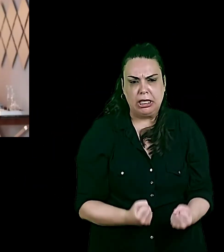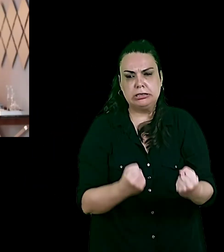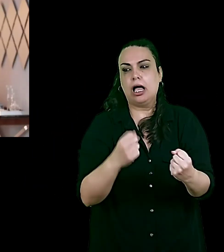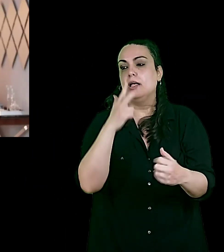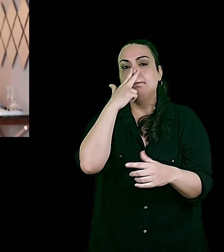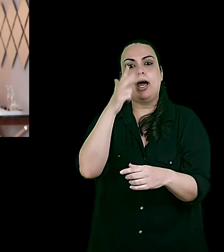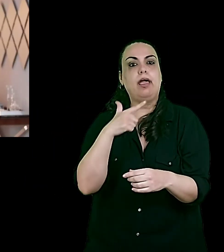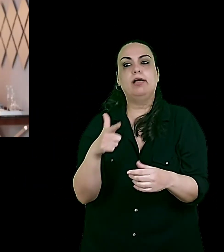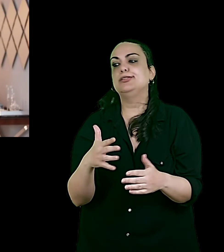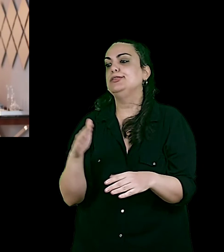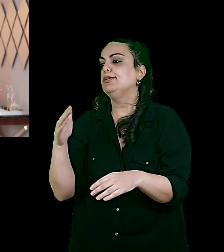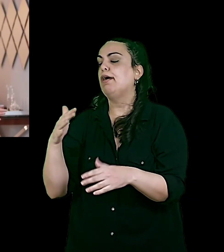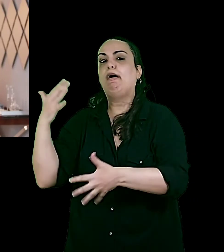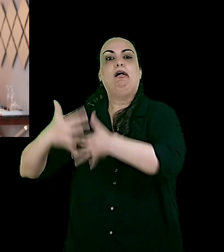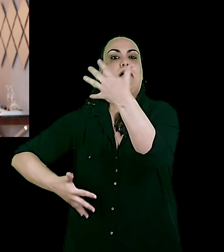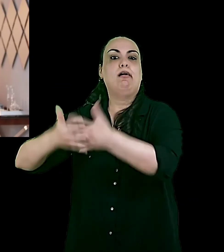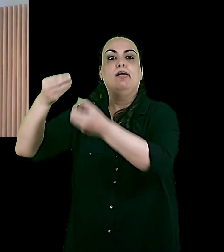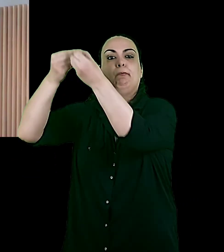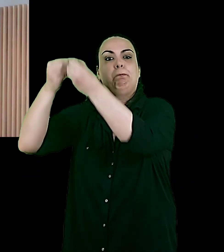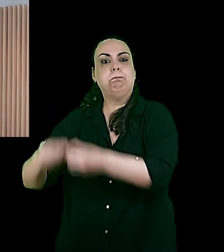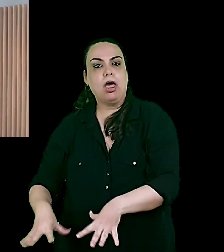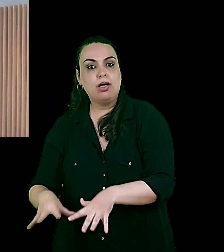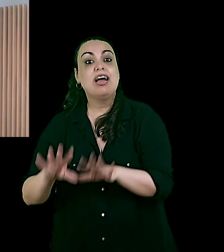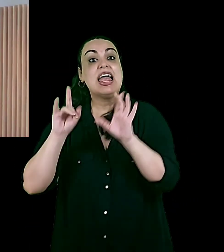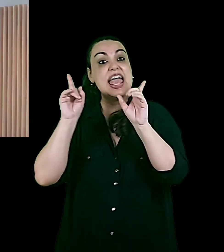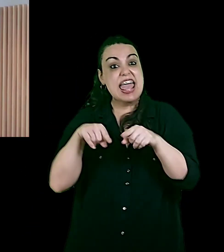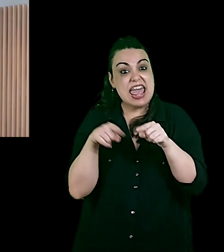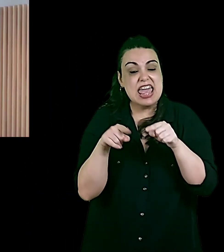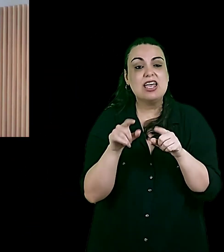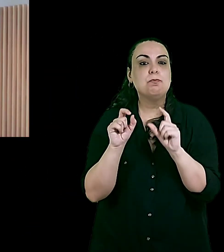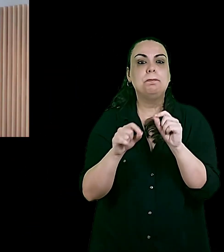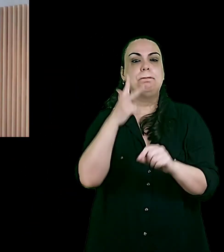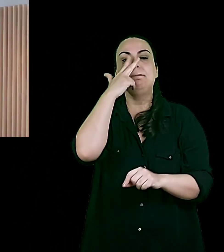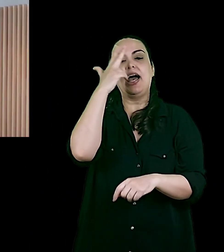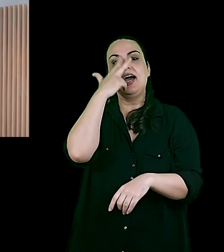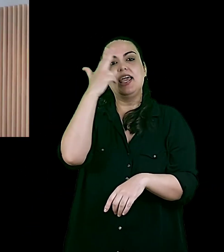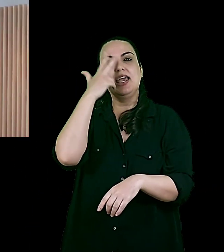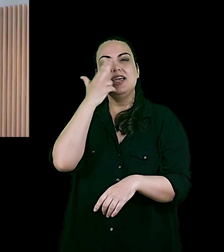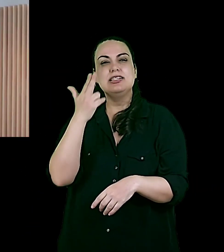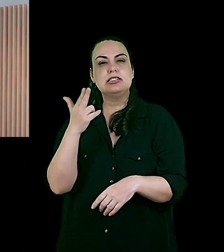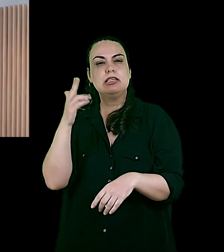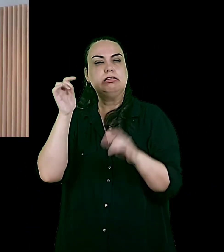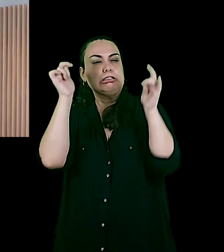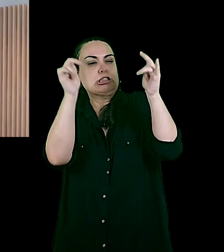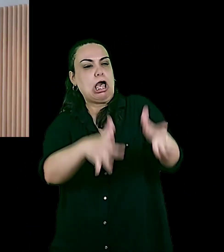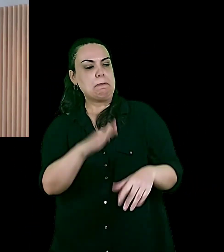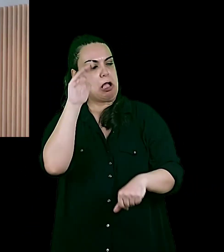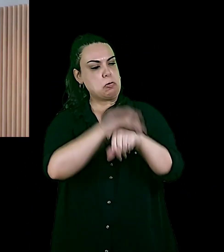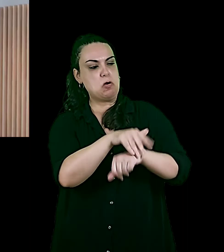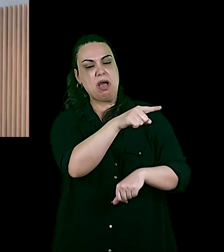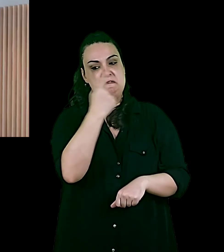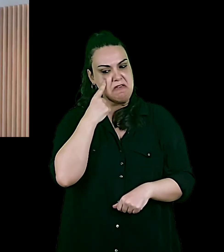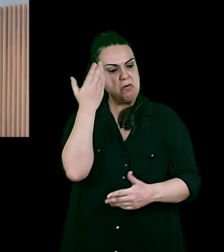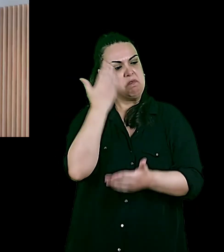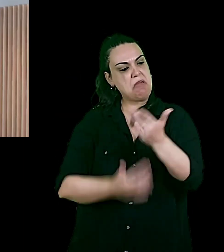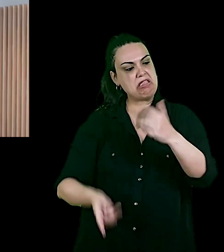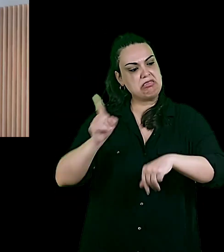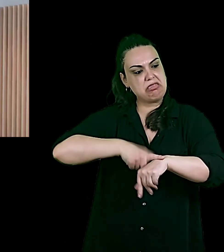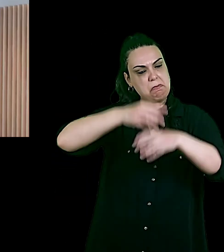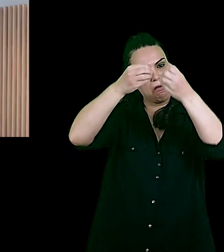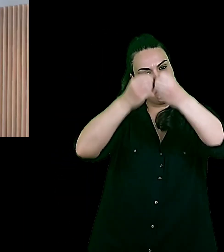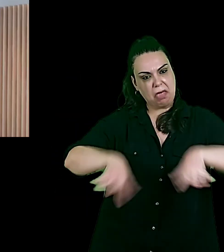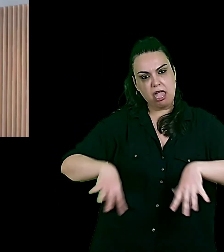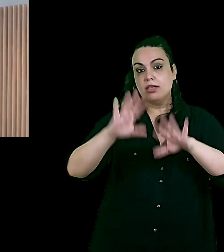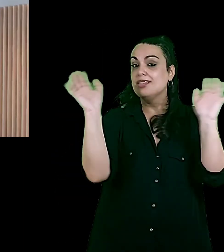mais pesada do que o meu dia pode suportar. Porque é nessa daí que depois você acaba colocando Deus no tempo da sobra. E a ideia